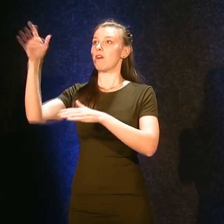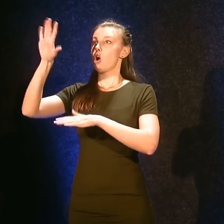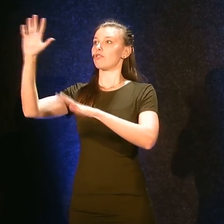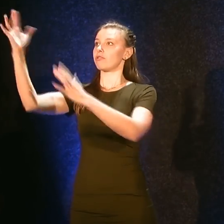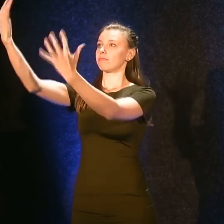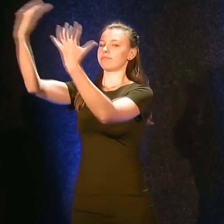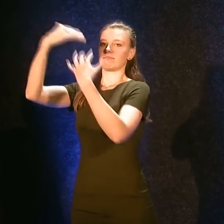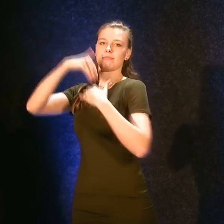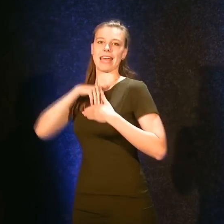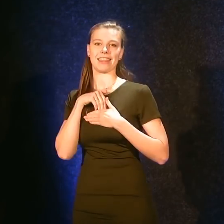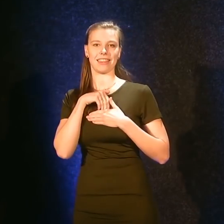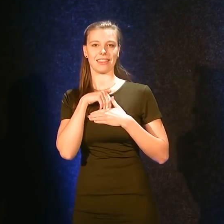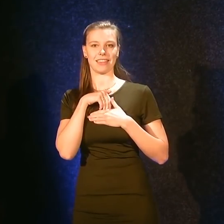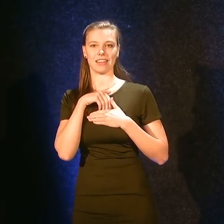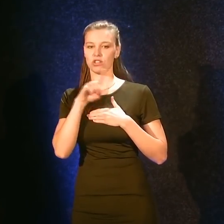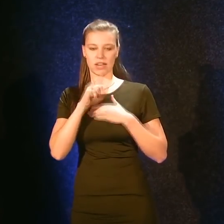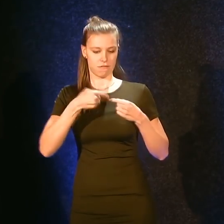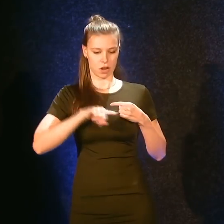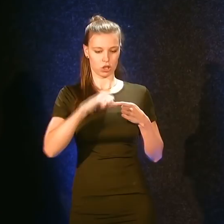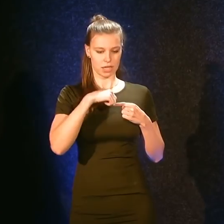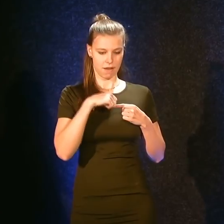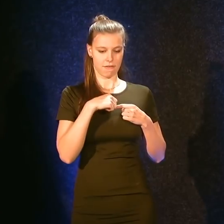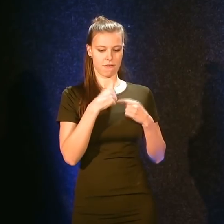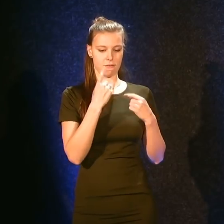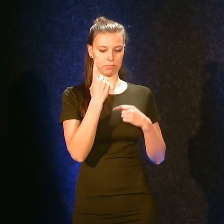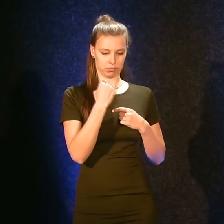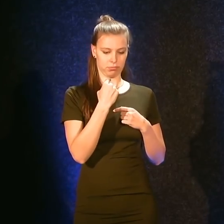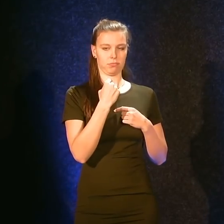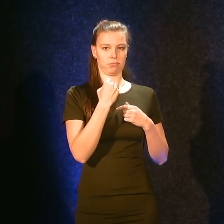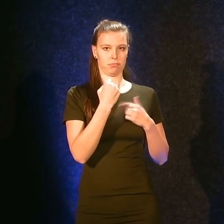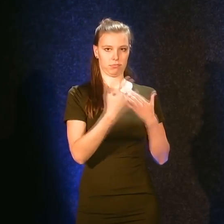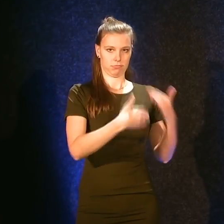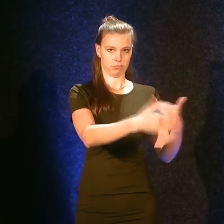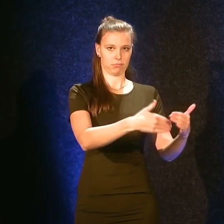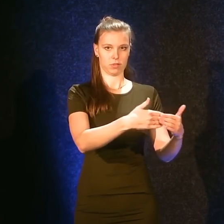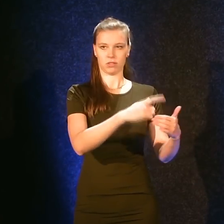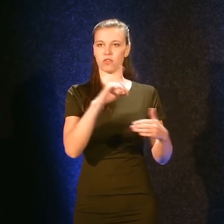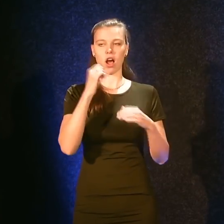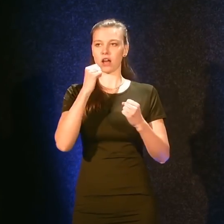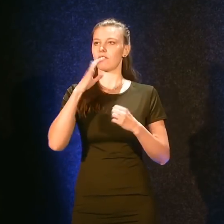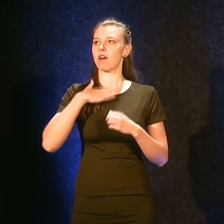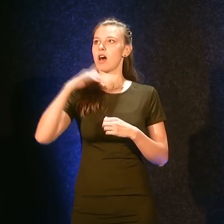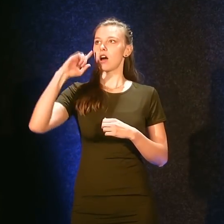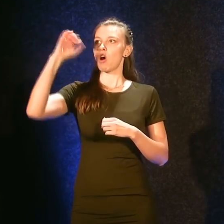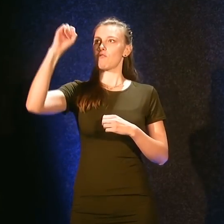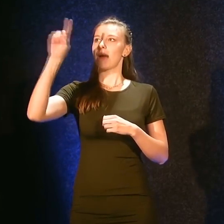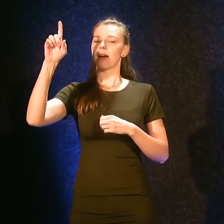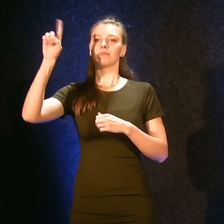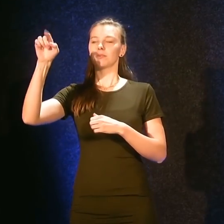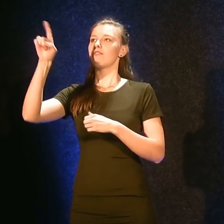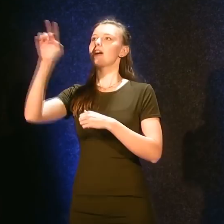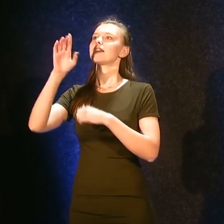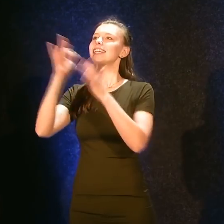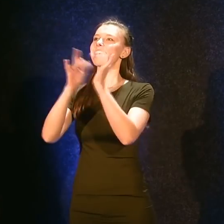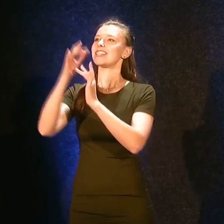jou. Geleerd dat het niet van jou afhangt, zelfs niet van de kracht van jouw geloof, maar dat het afhangt van die Jezus Christus die